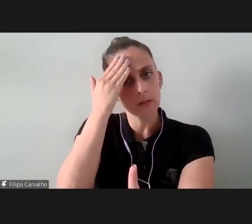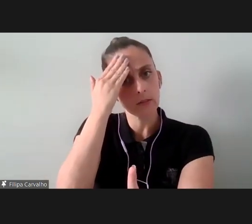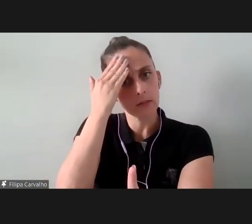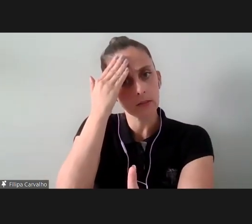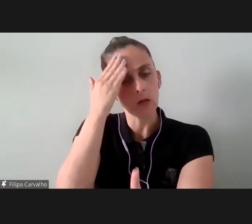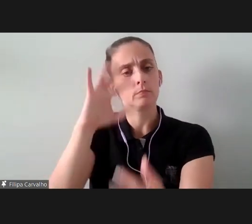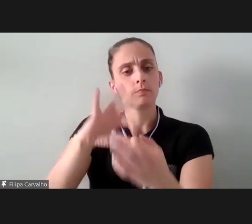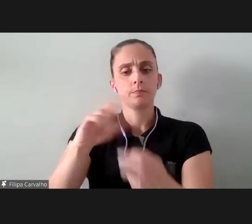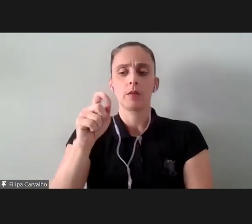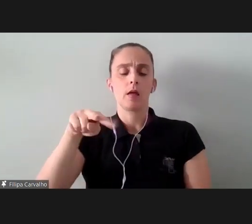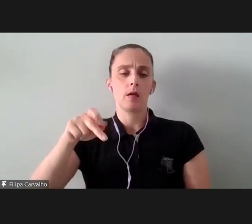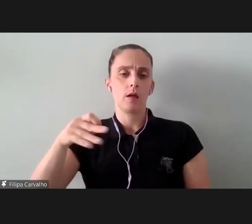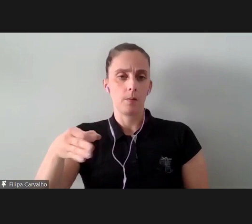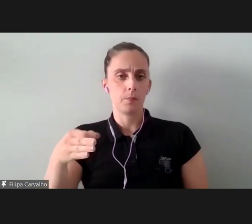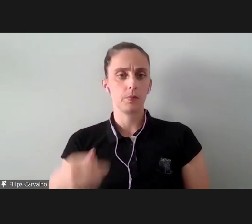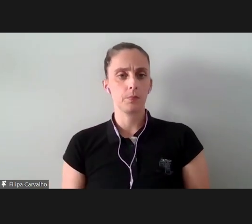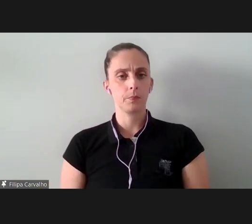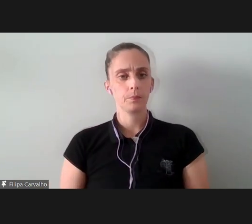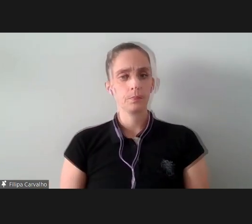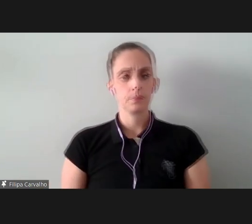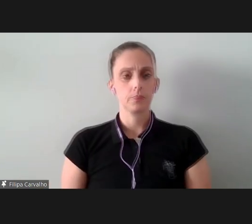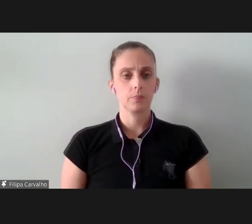através da ENAP.